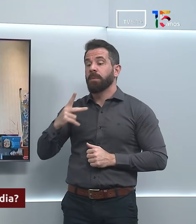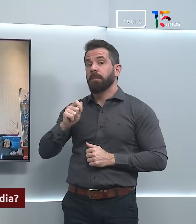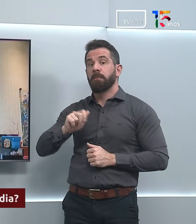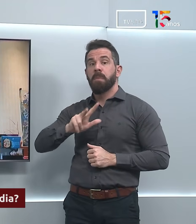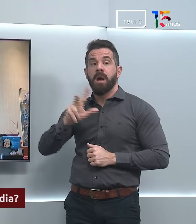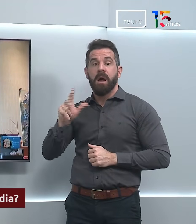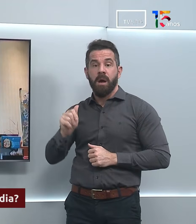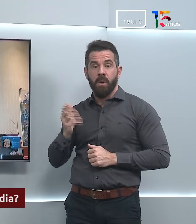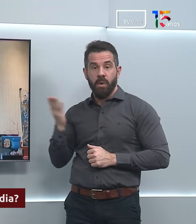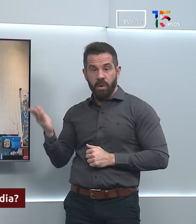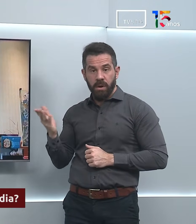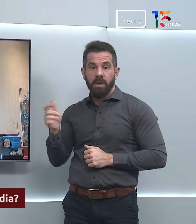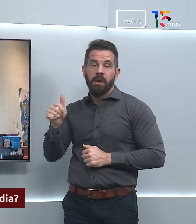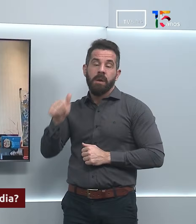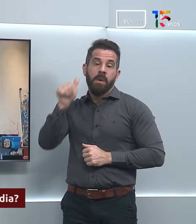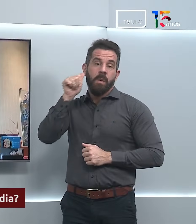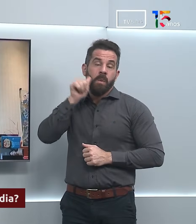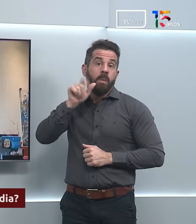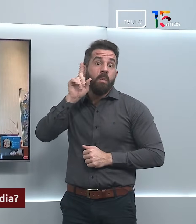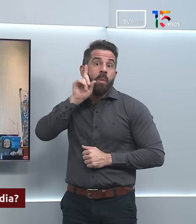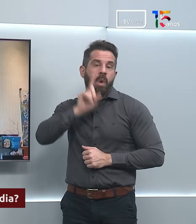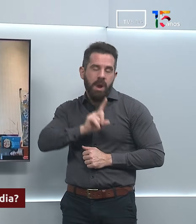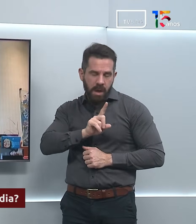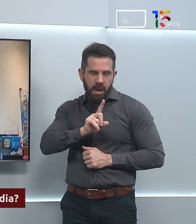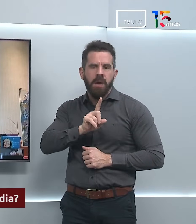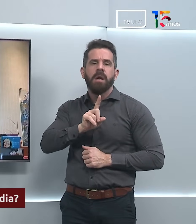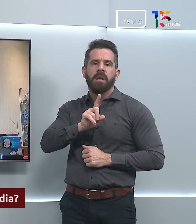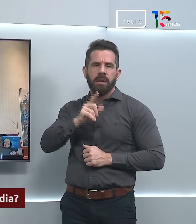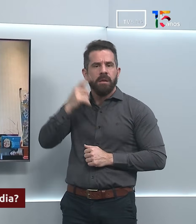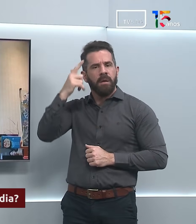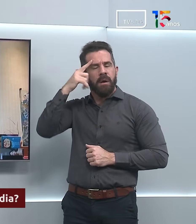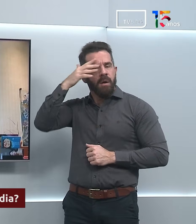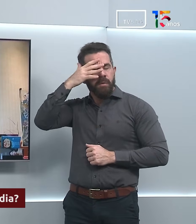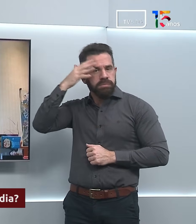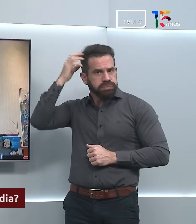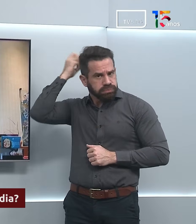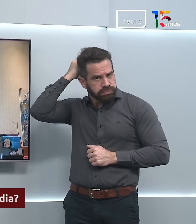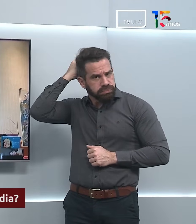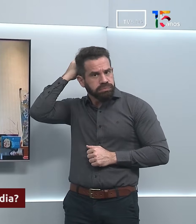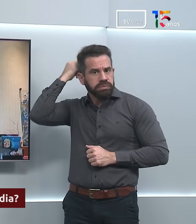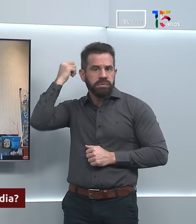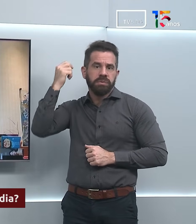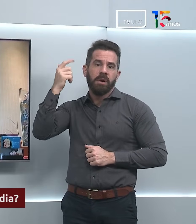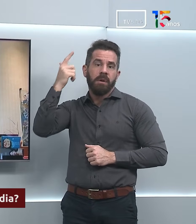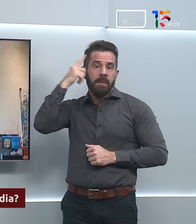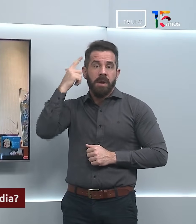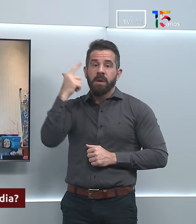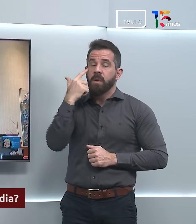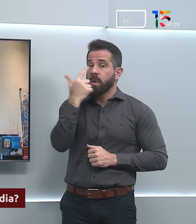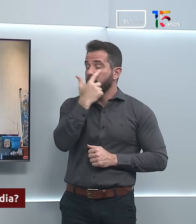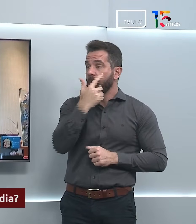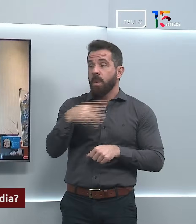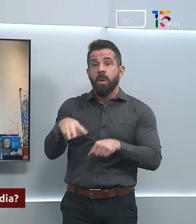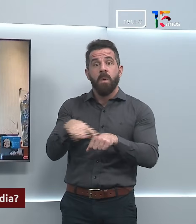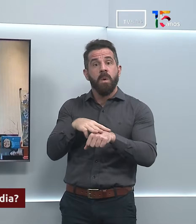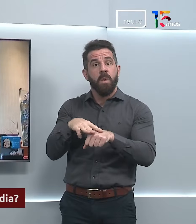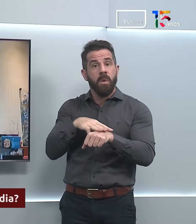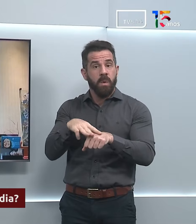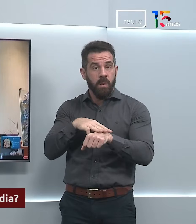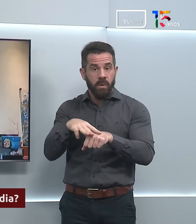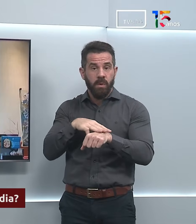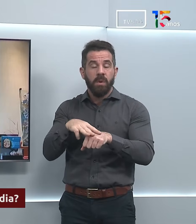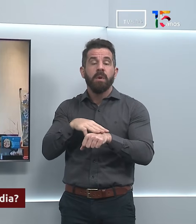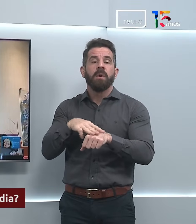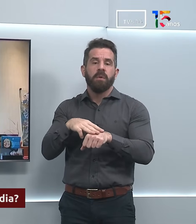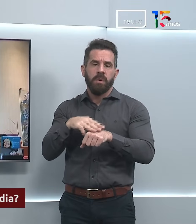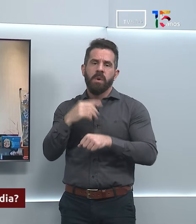Azevedo, eu sou morena, estou hoje com o cabelo preso, tenho cabelo e olhos castanhos, estou